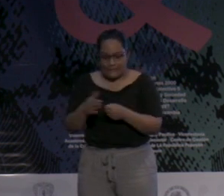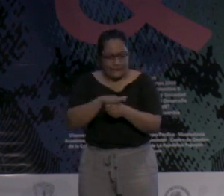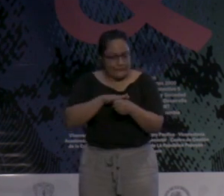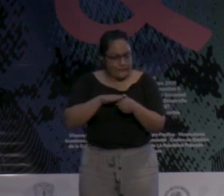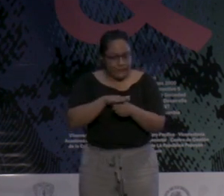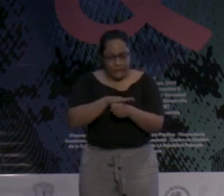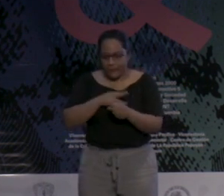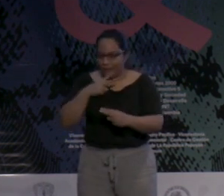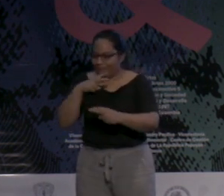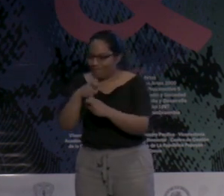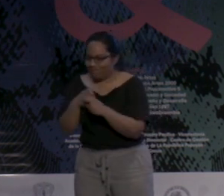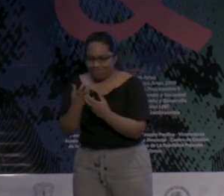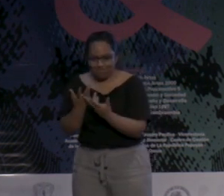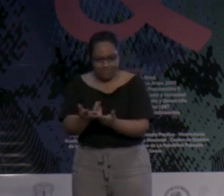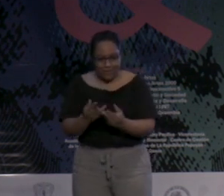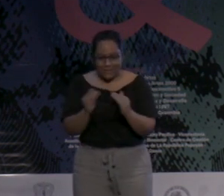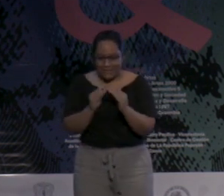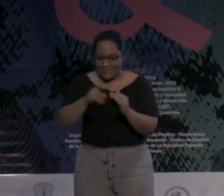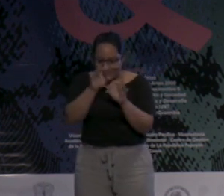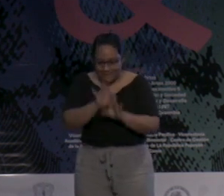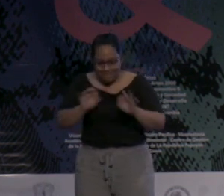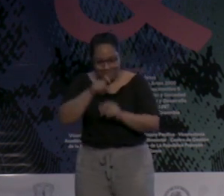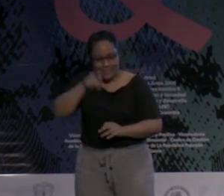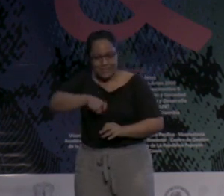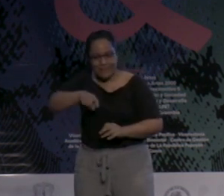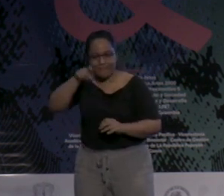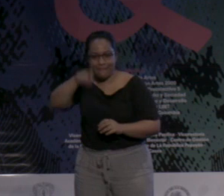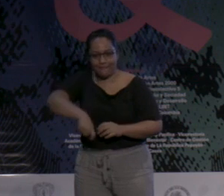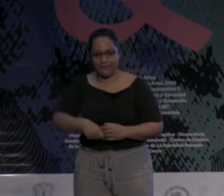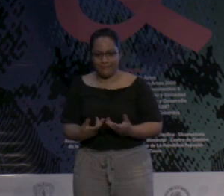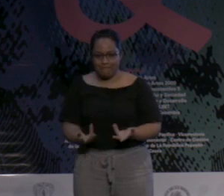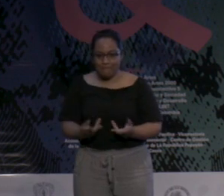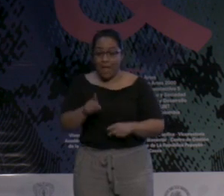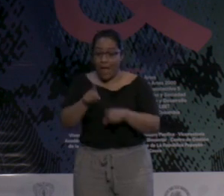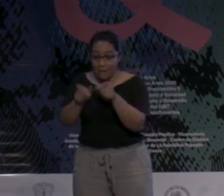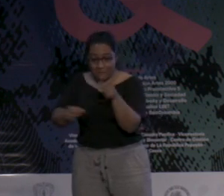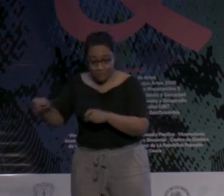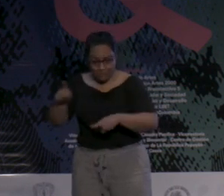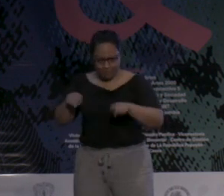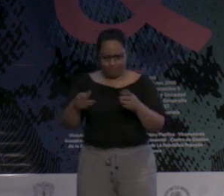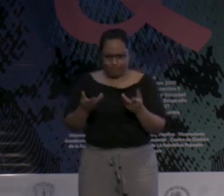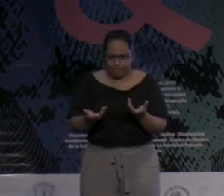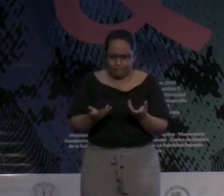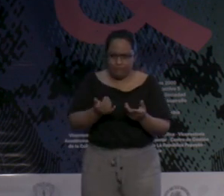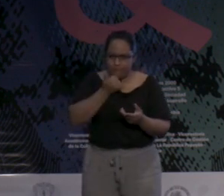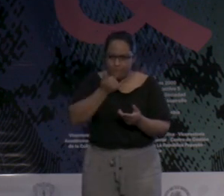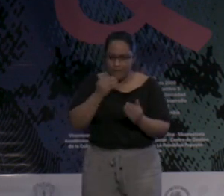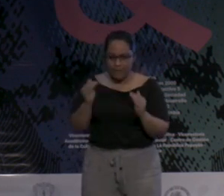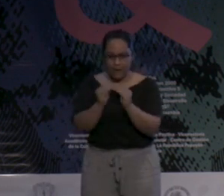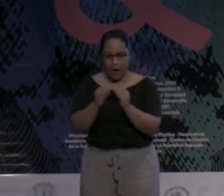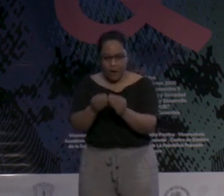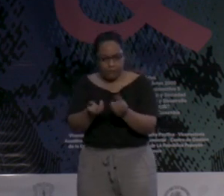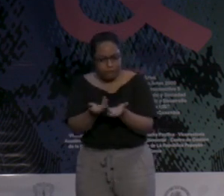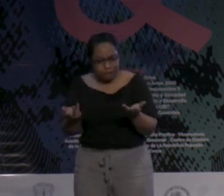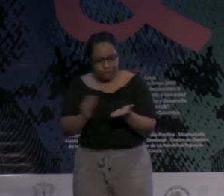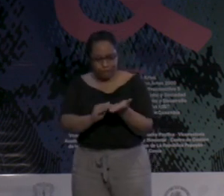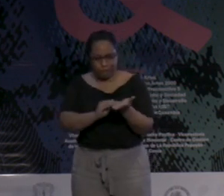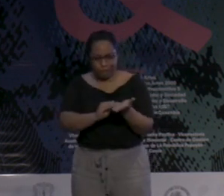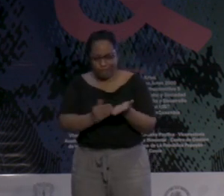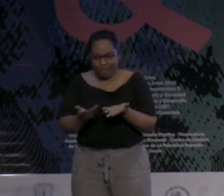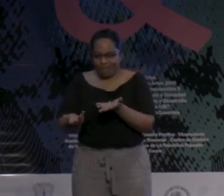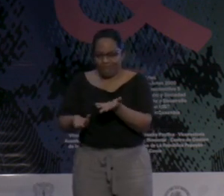altísima marginalidad y necesitan vivienda. Muchas de esas personas que llegan, la mayoría, encuentran soluciones que están por fuera